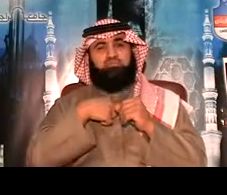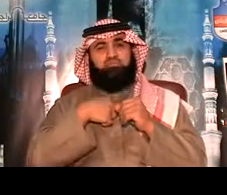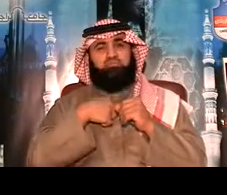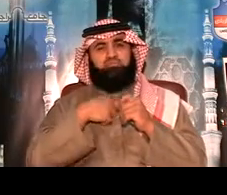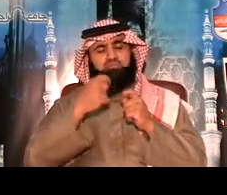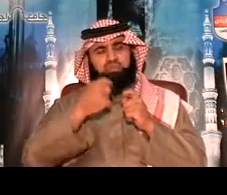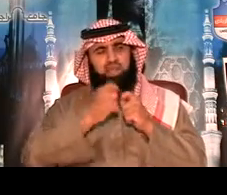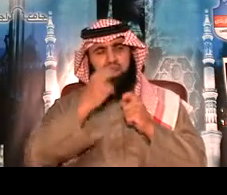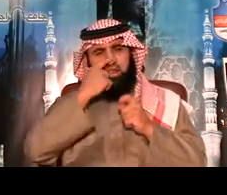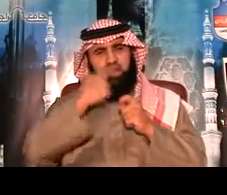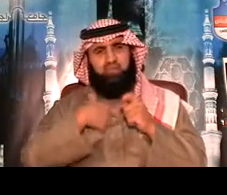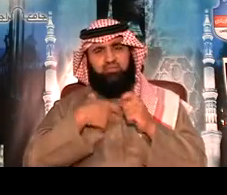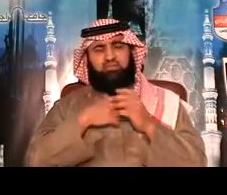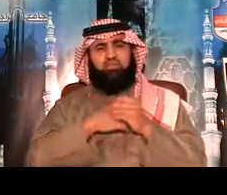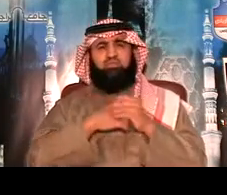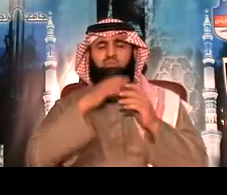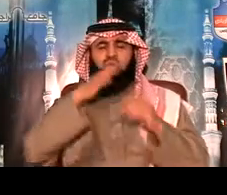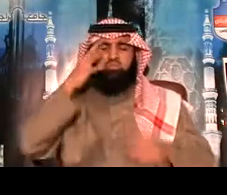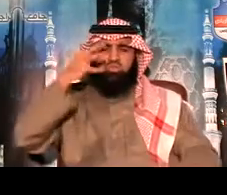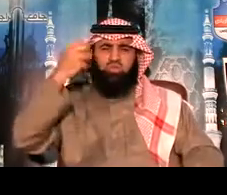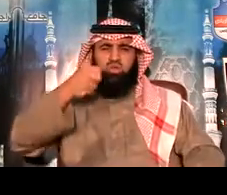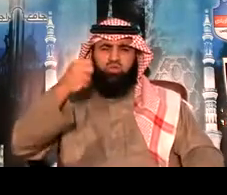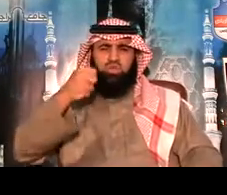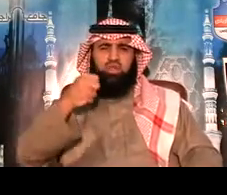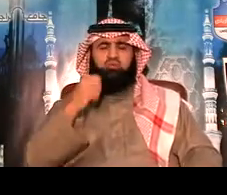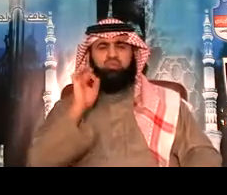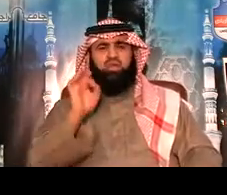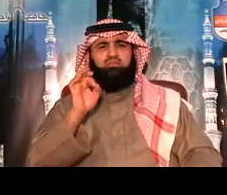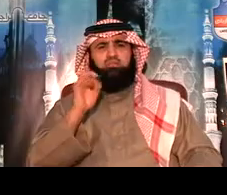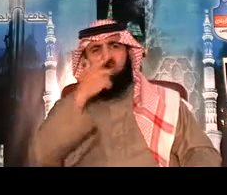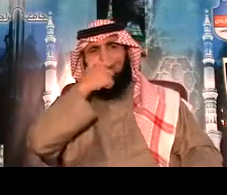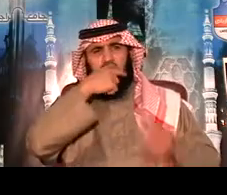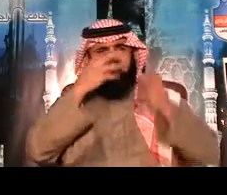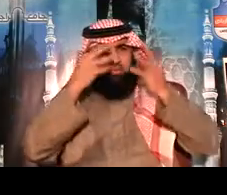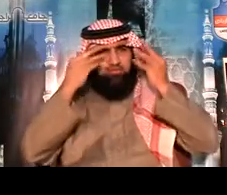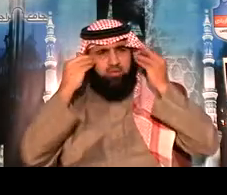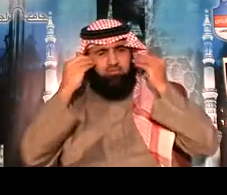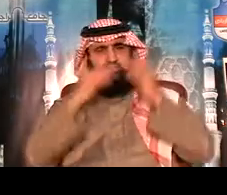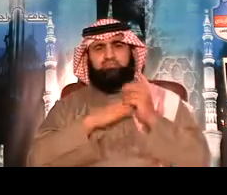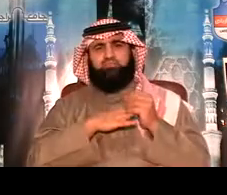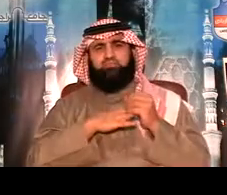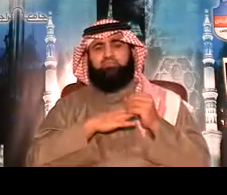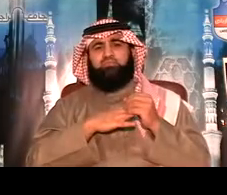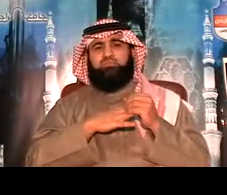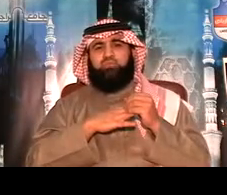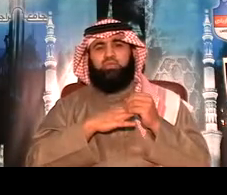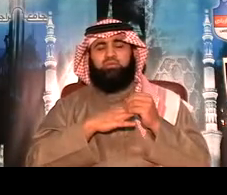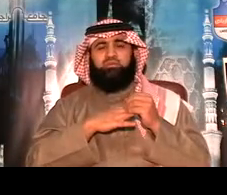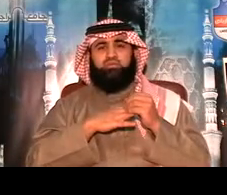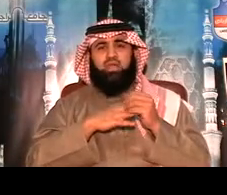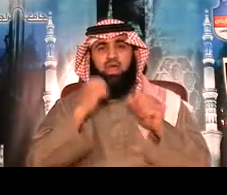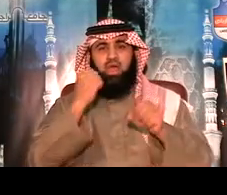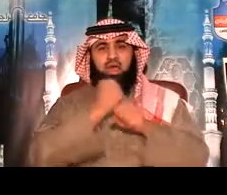وليرق نفسه بهذه الرقية من رسول الله صلى الله عليه وسلم، فإنها إن أخذت بصدق